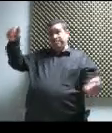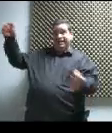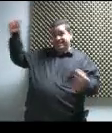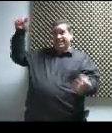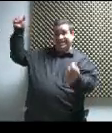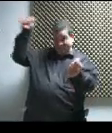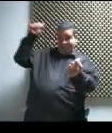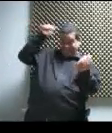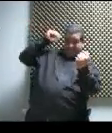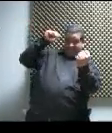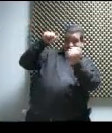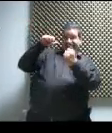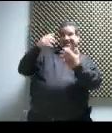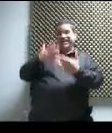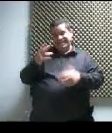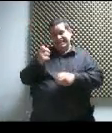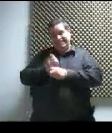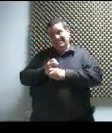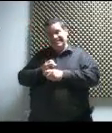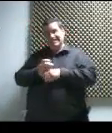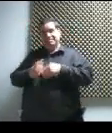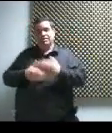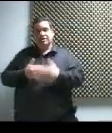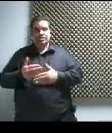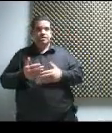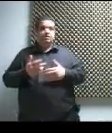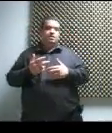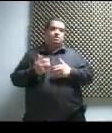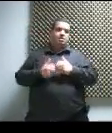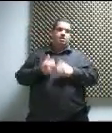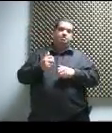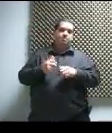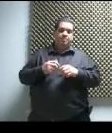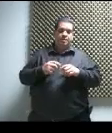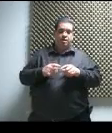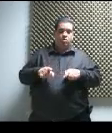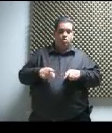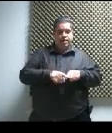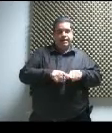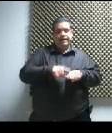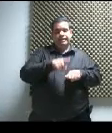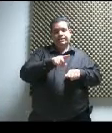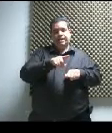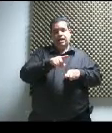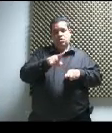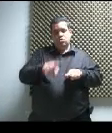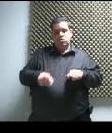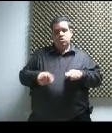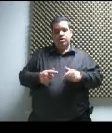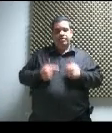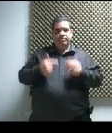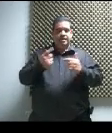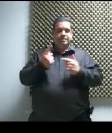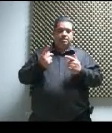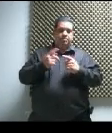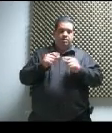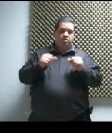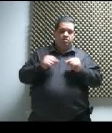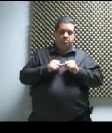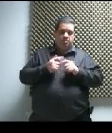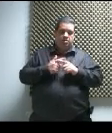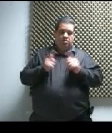requieres una destreza. el problema con el triángulo de la vida es que dice que siempre se va a formar un triángulo, un espacio